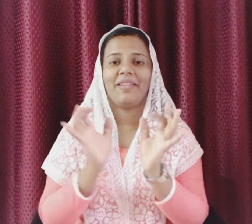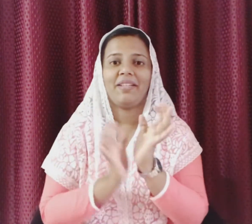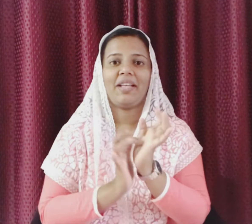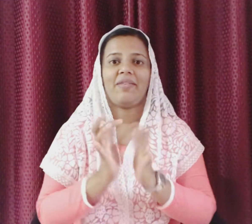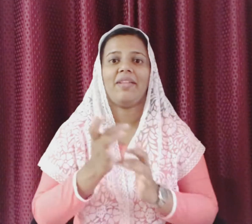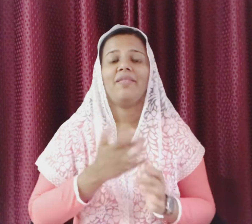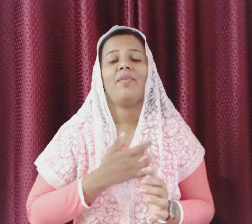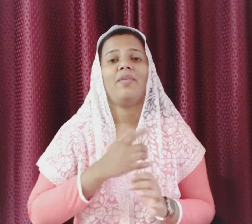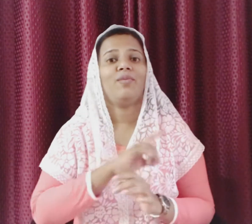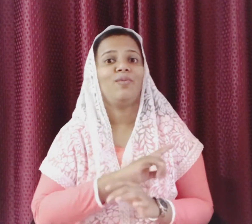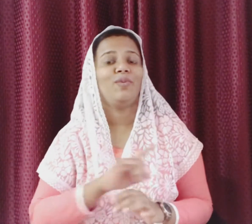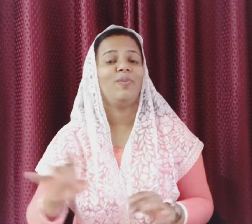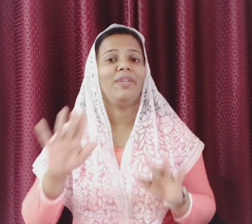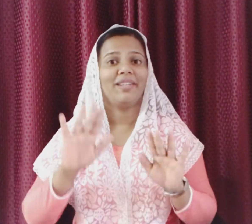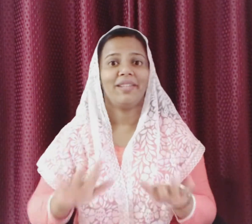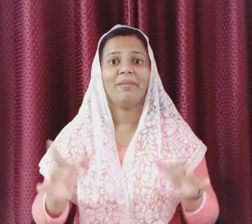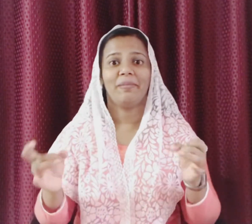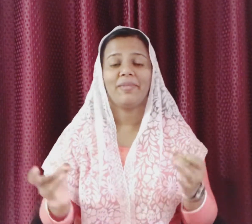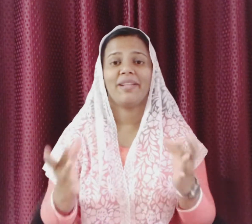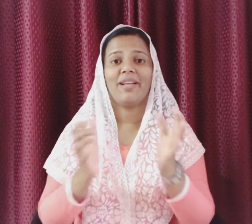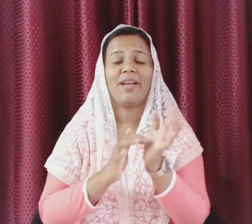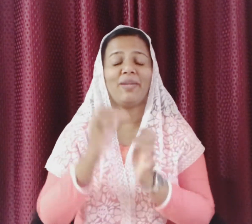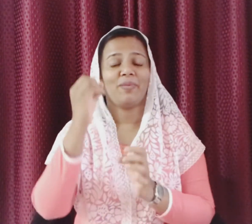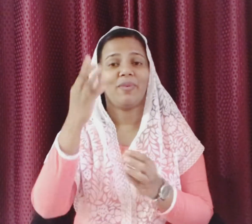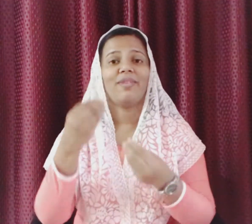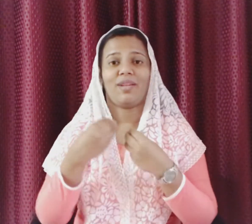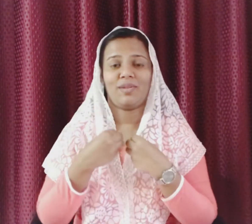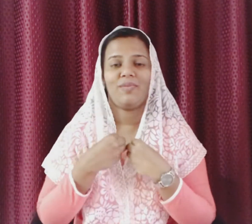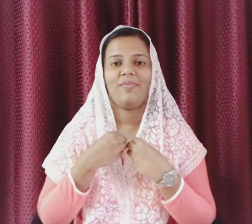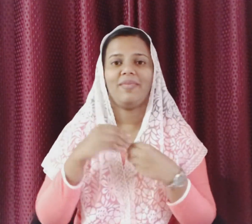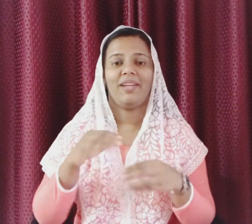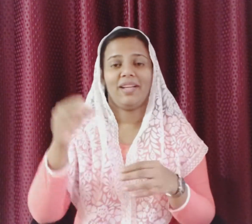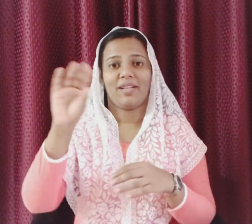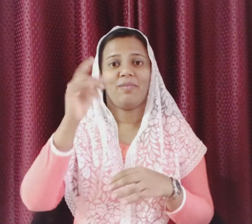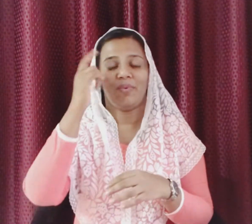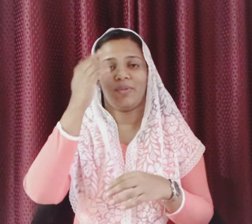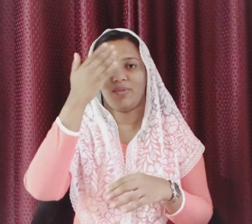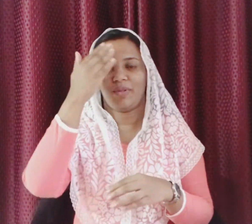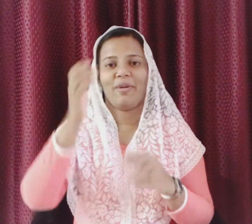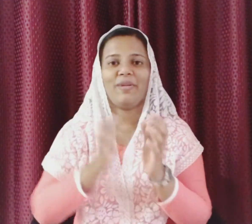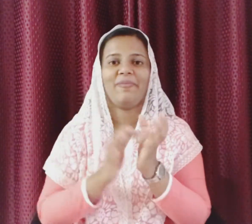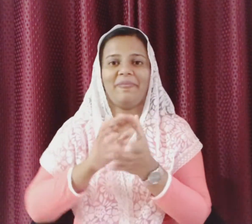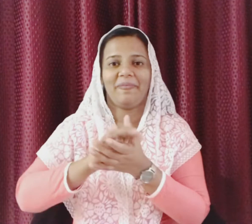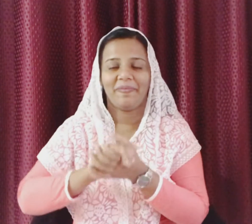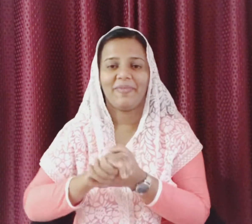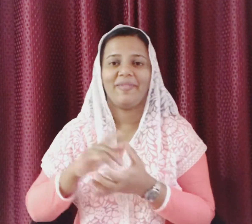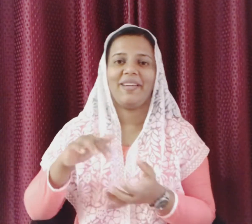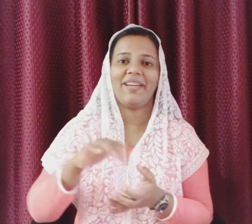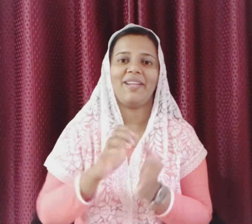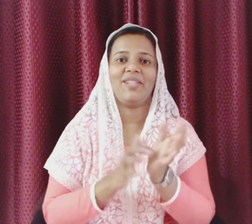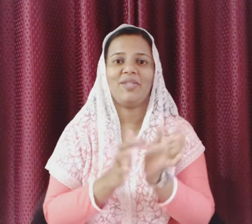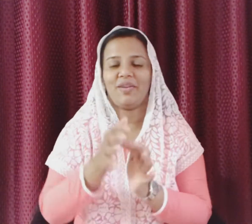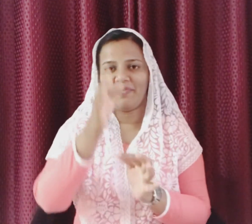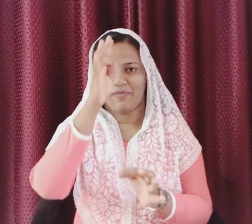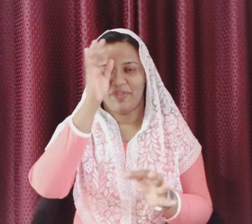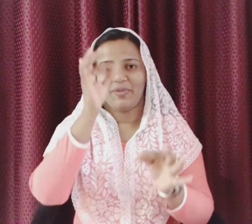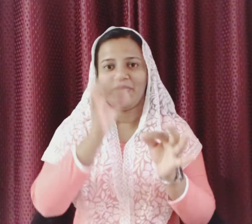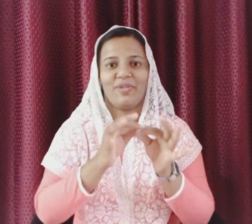ദയ എന്നേക്കുമുള്ളത്. ഈ പ്രഭാതത്തിൽ നമ്മളെ ഉണർത്തിയ കൃപകൾക്കായിട്ട് സ്തോത്രം പറയാം. ഈ പകൽക്കാലം നമ്മളെ കൈപിടിച്ച് നടത്തുന്ന കർത്താവിൻ്റെ വിശ്വസ്തതയോർത്ത് നമുക്ക് സ്തോത്രം